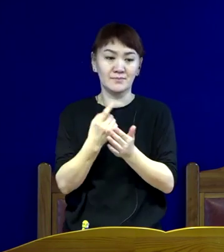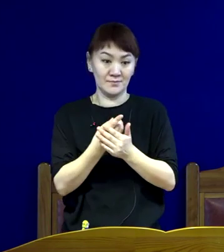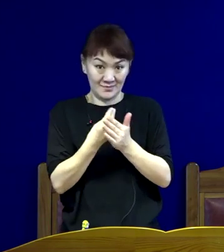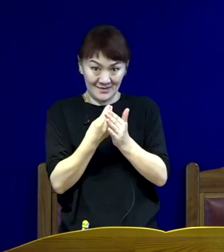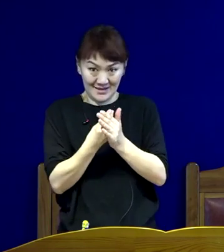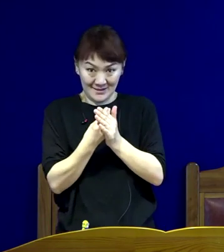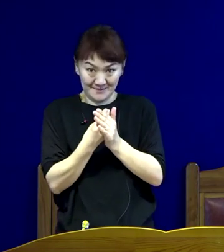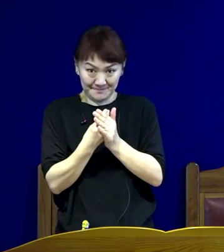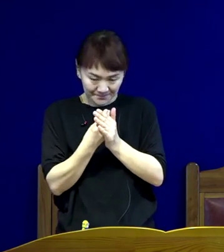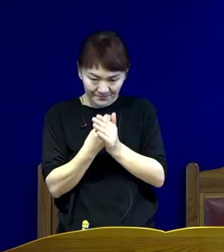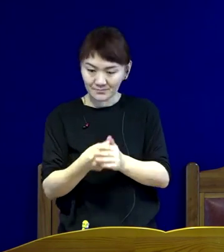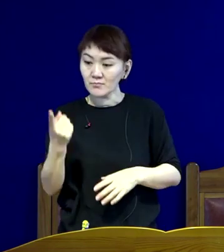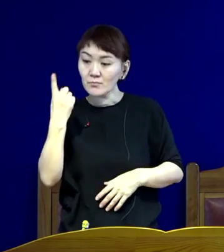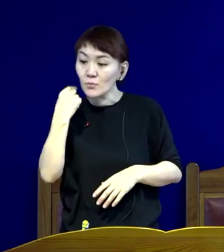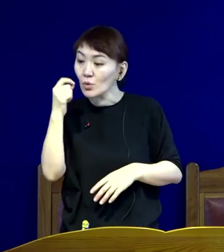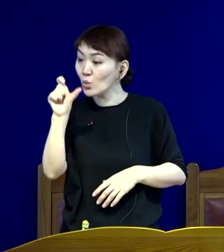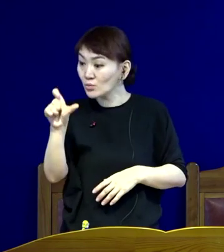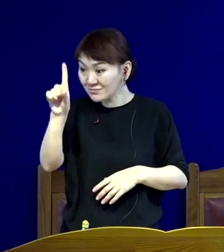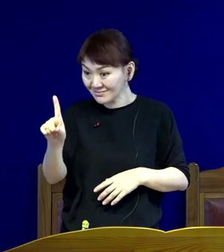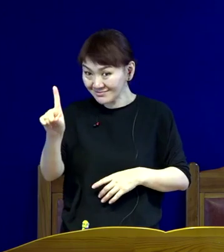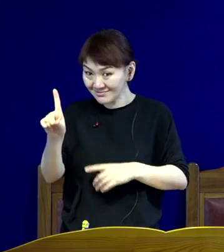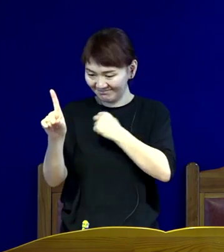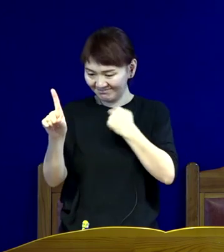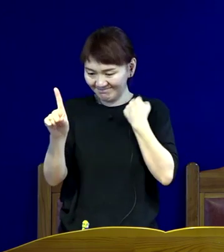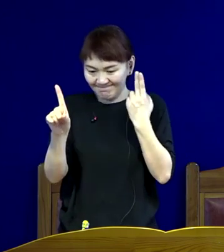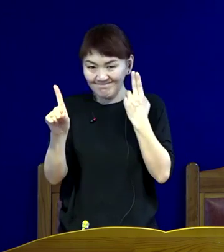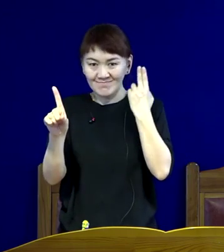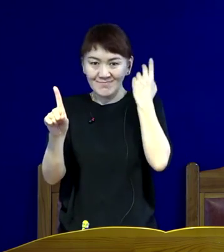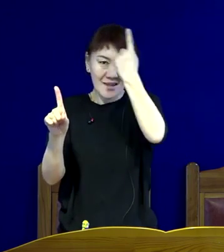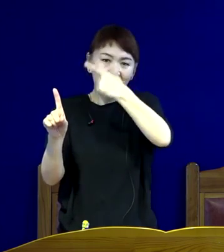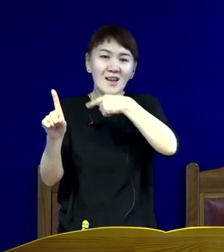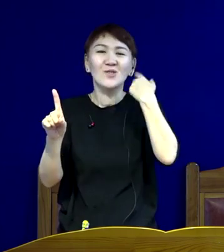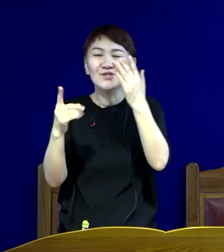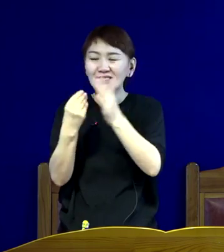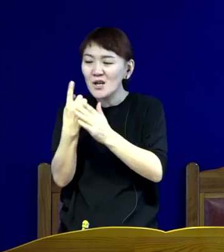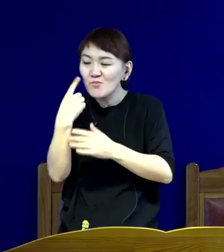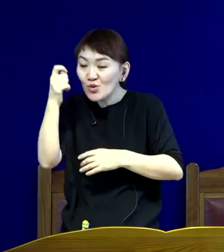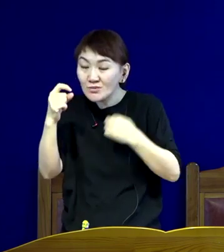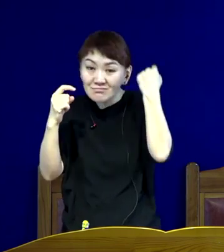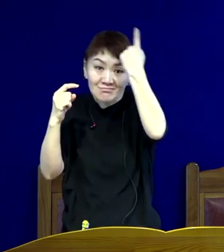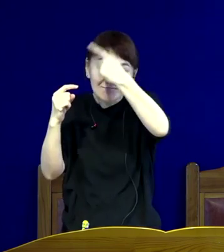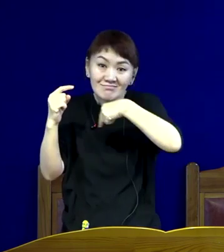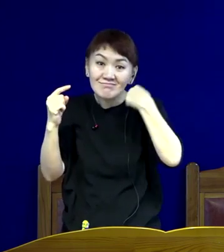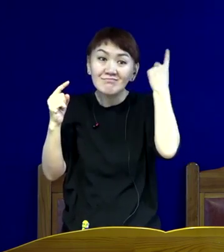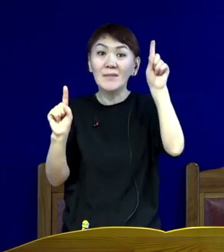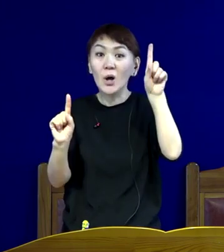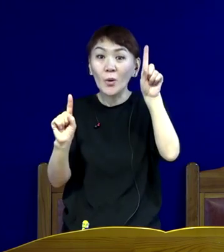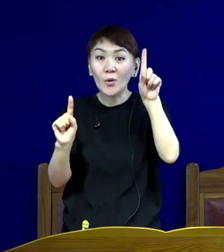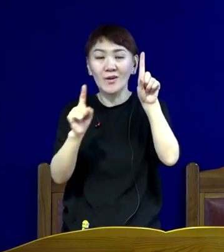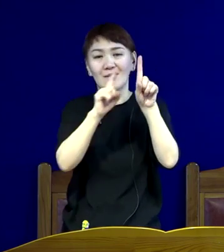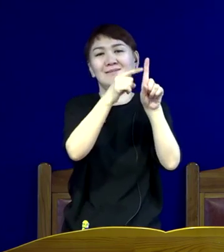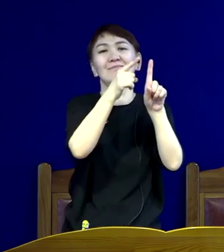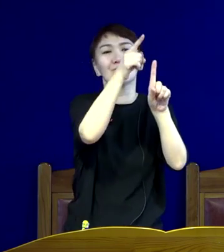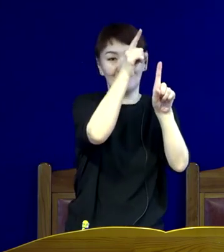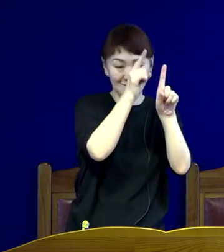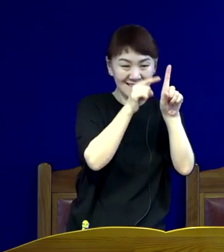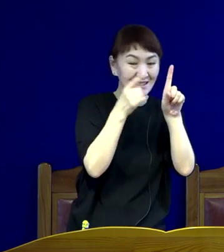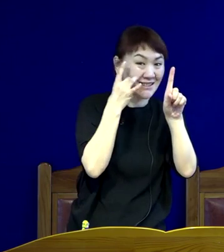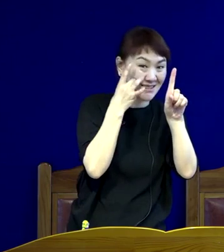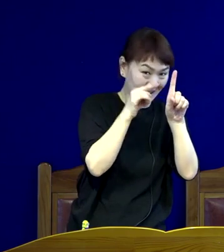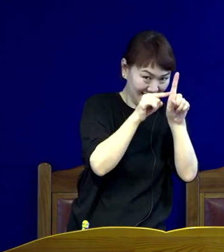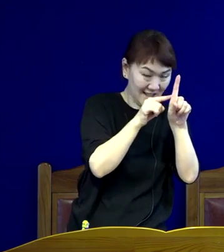хүний тэргүүн бол эр хүн. Христийн тэргүүн Бурхан. Иге чигм ури сидэнэн чар ам маннэн